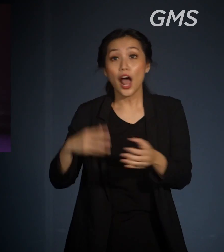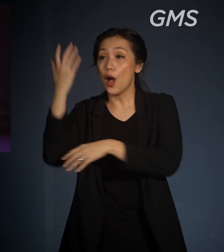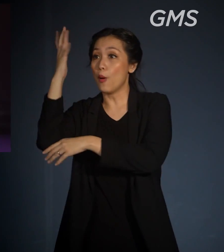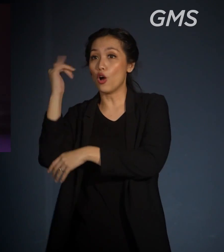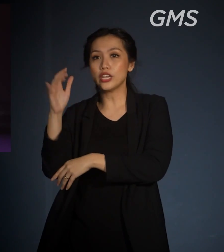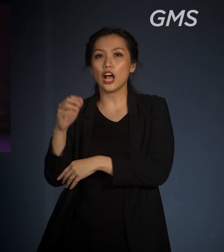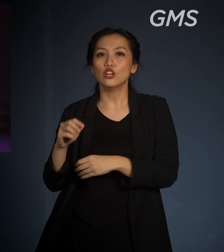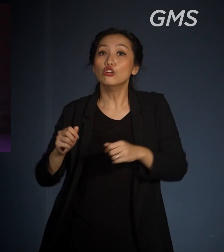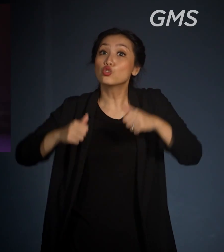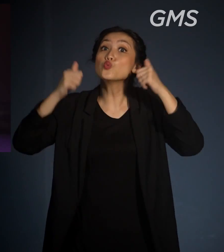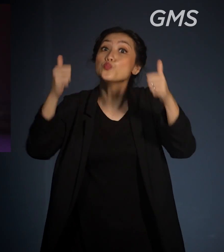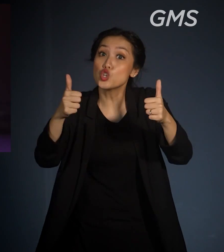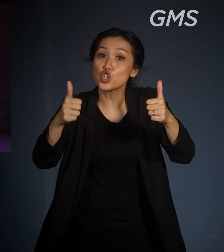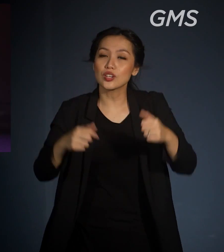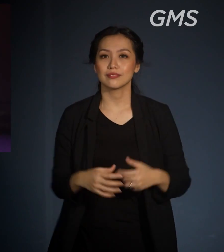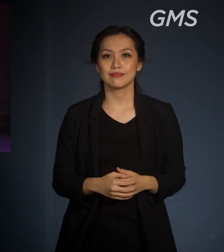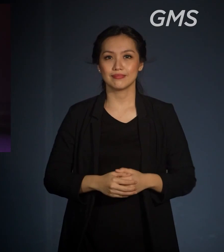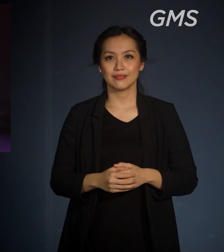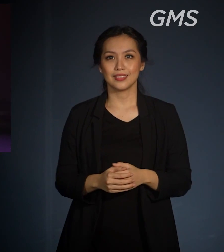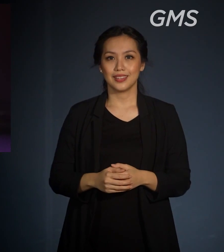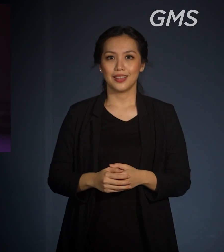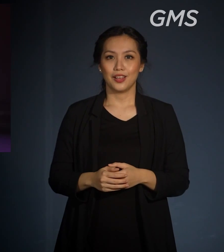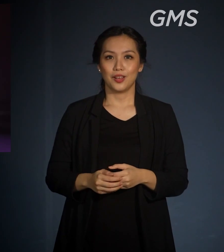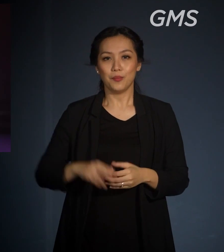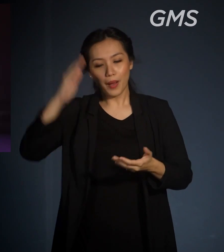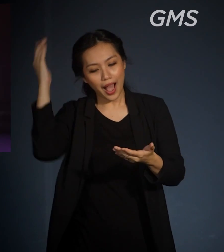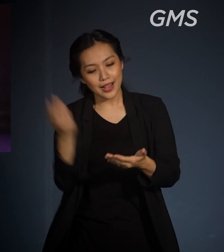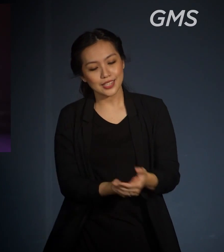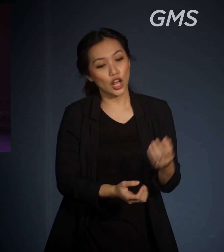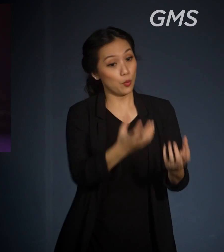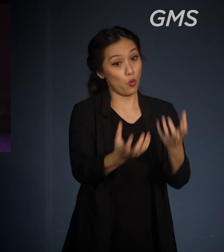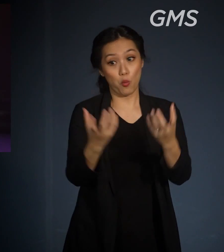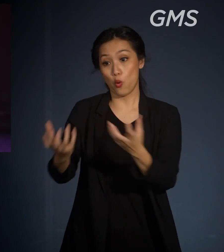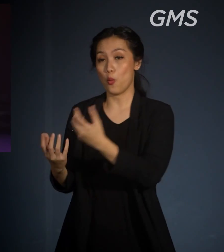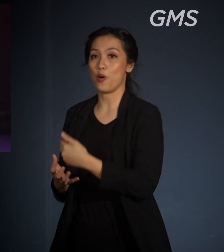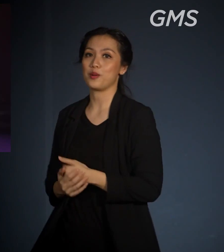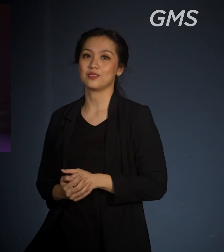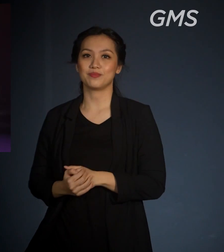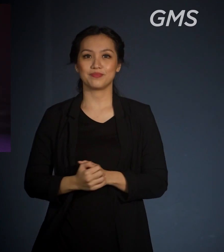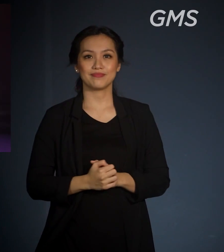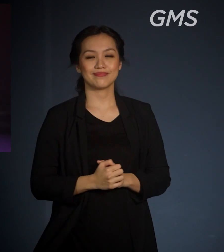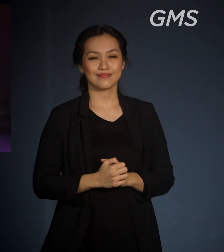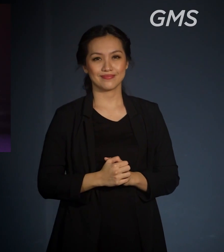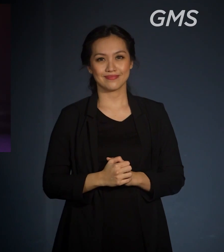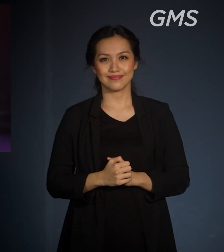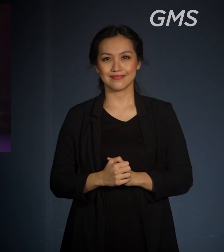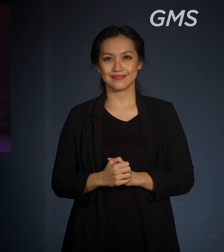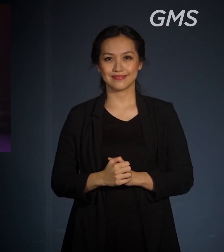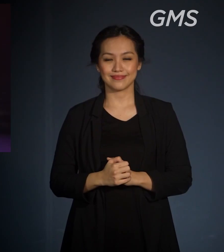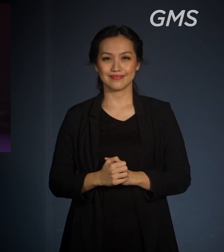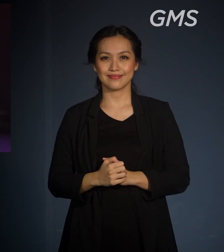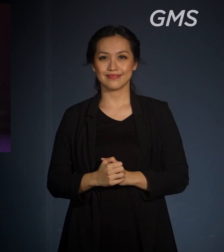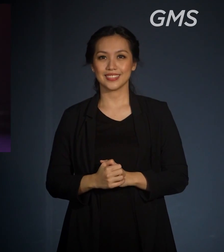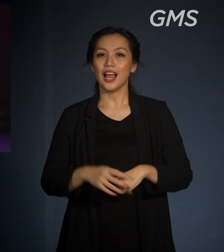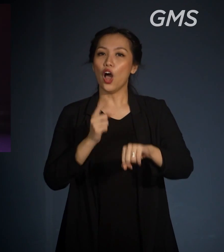Tuhan. Yang menghasilkan banyak buah. Dan lihat, saudara,